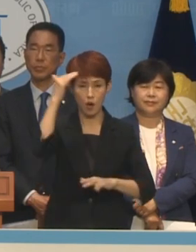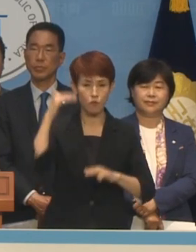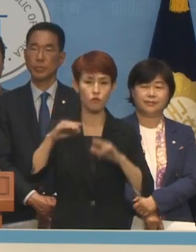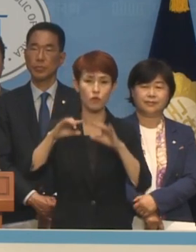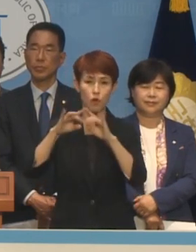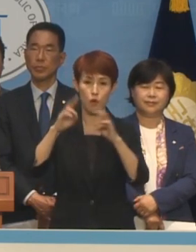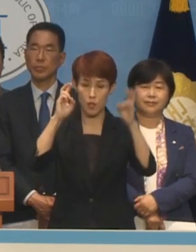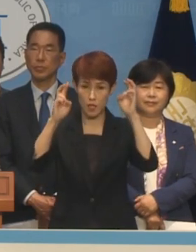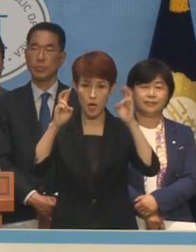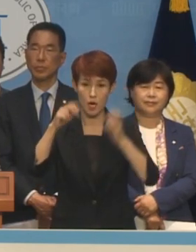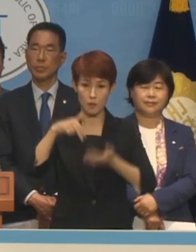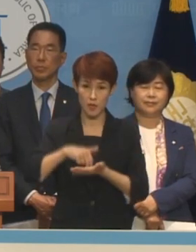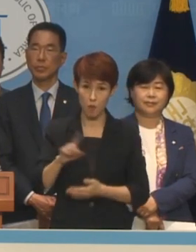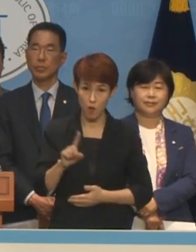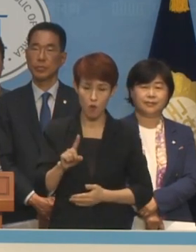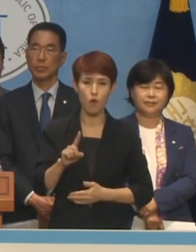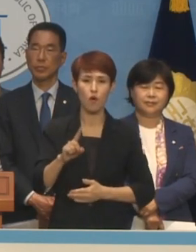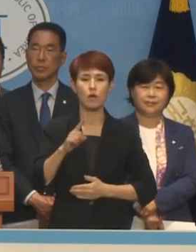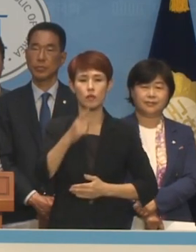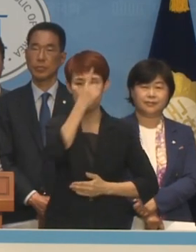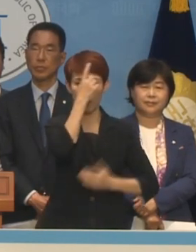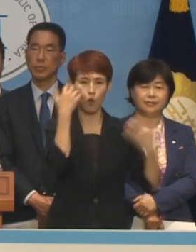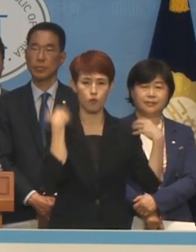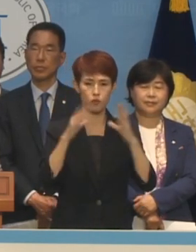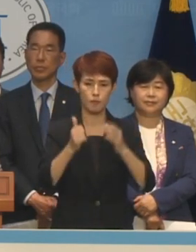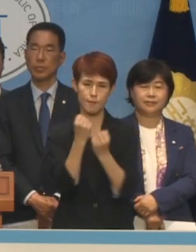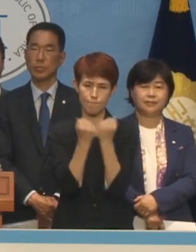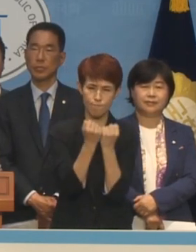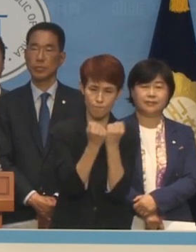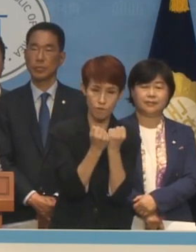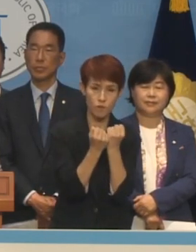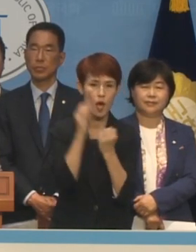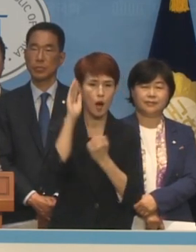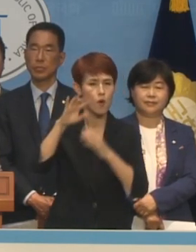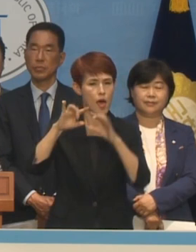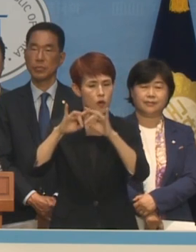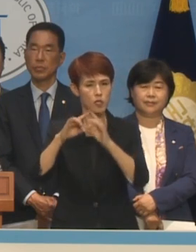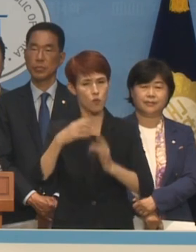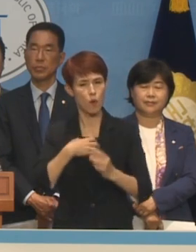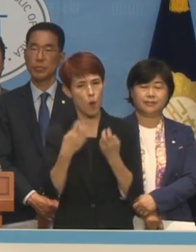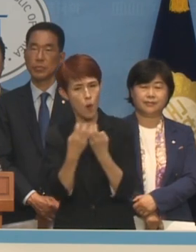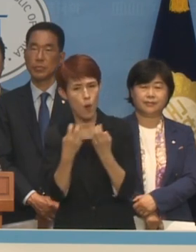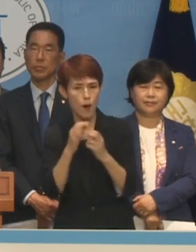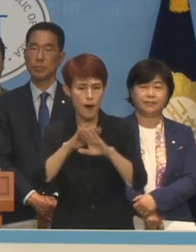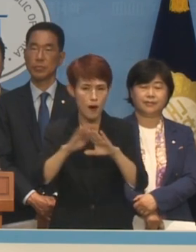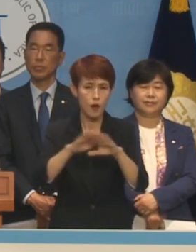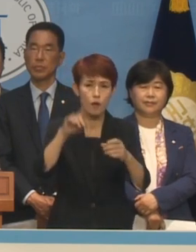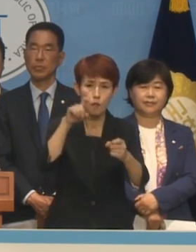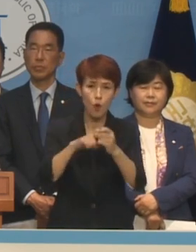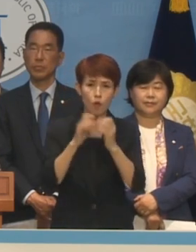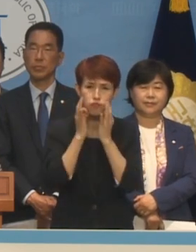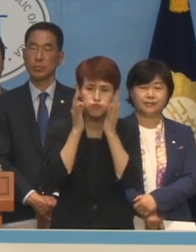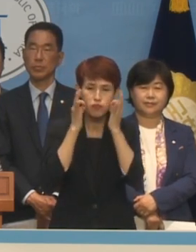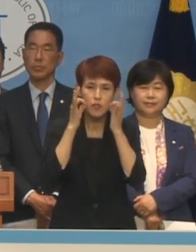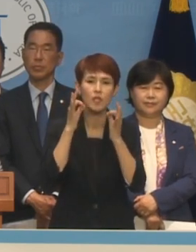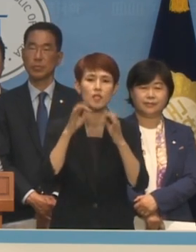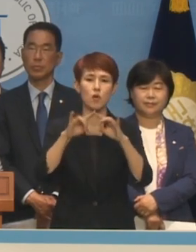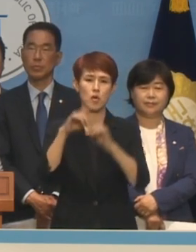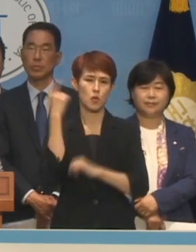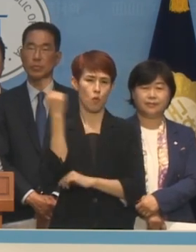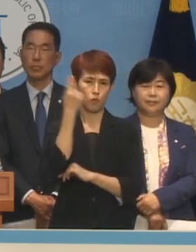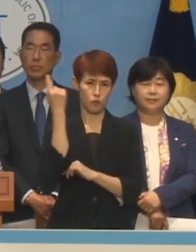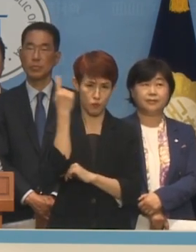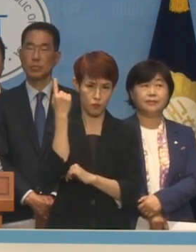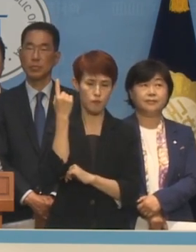할 일은 정부와 국민을 설득해서 장기적인 에너지 위기의 시대를 함께 대비하기 위해 전기 요금부터